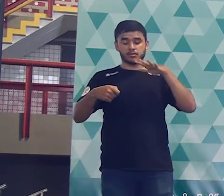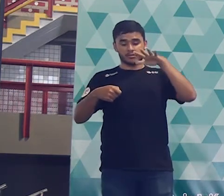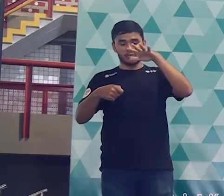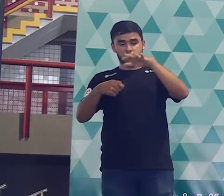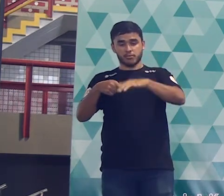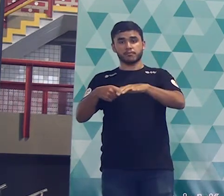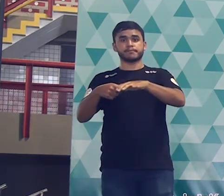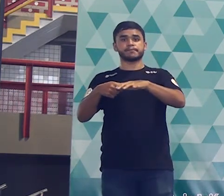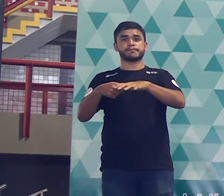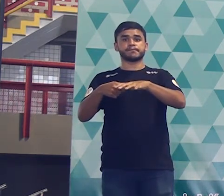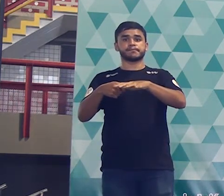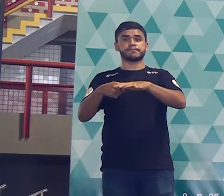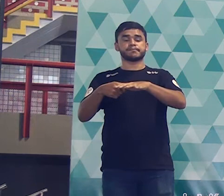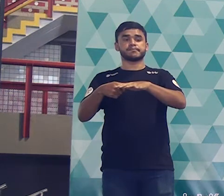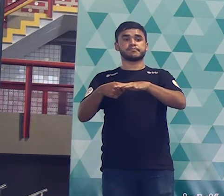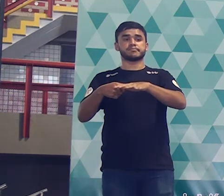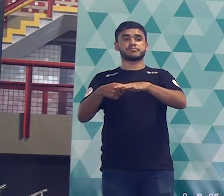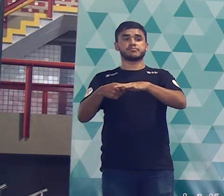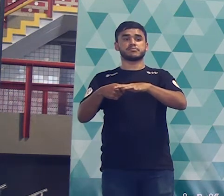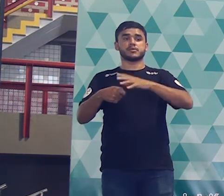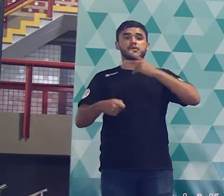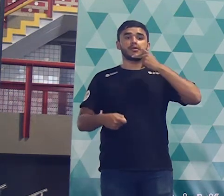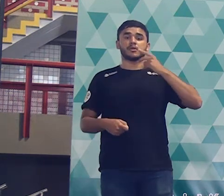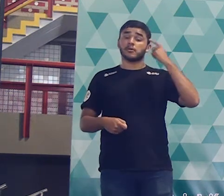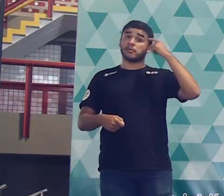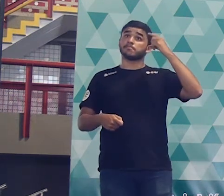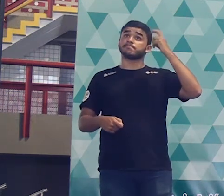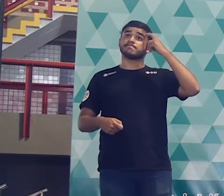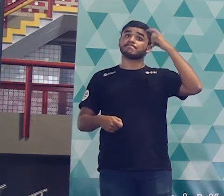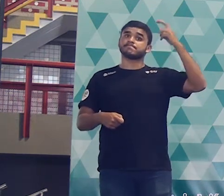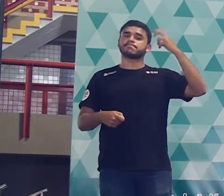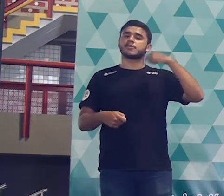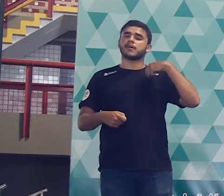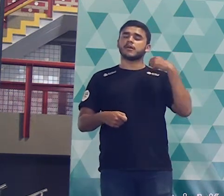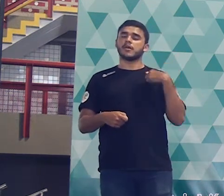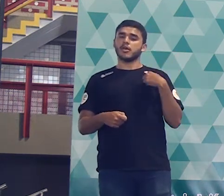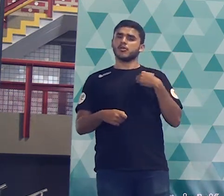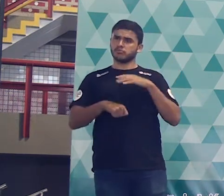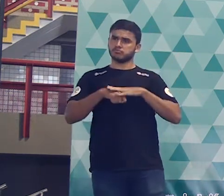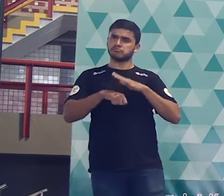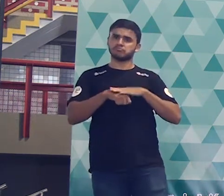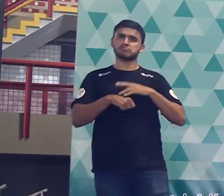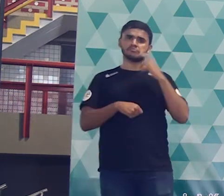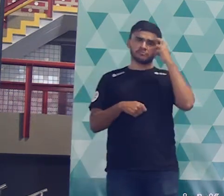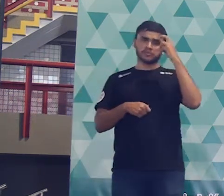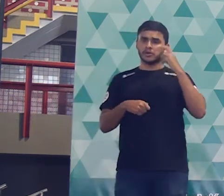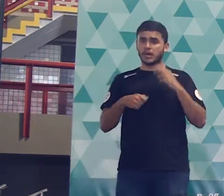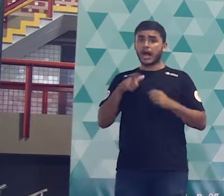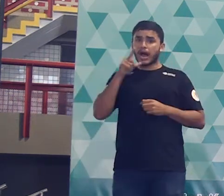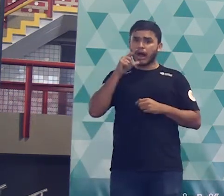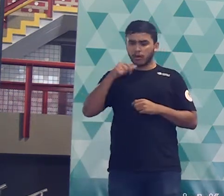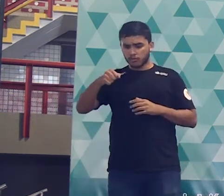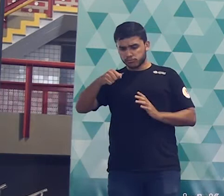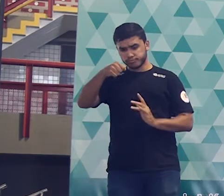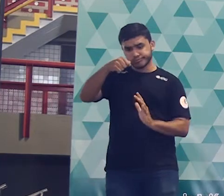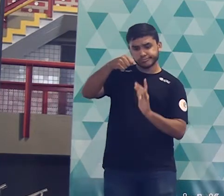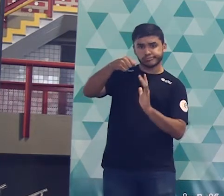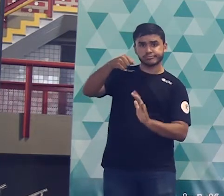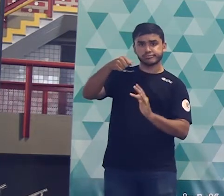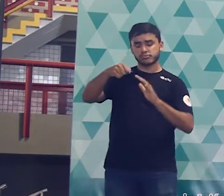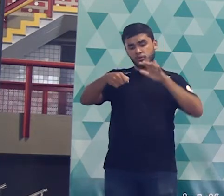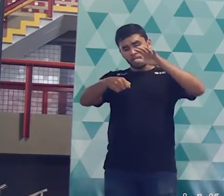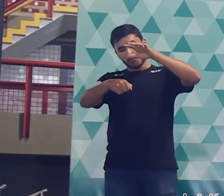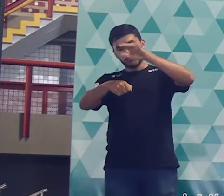e coloquei naquela águazinha. Ó que cara inteligente esse. Ó que cara inteligente. Quando eu coloquei minha mão naquela saída